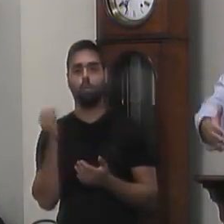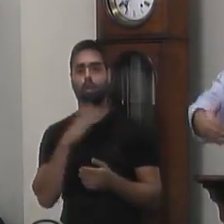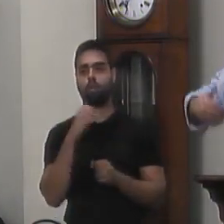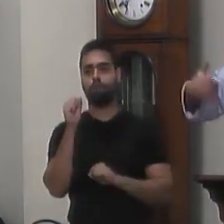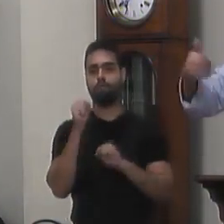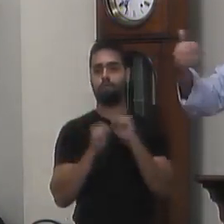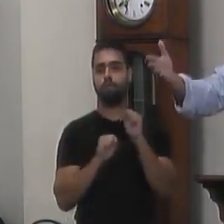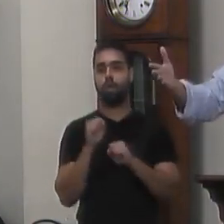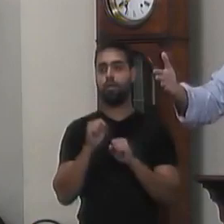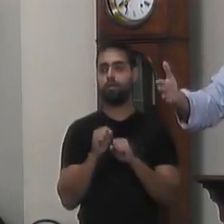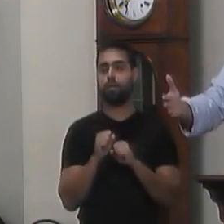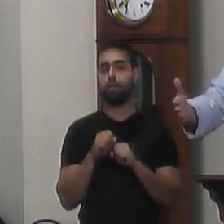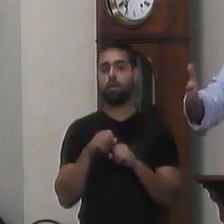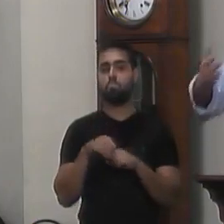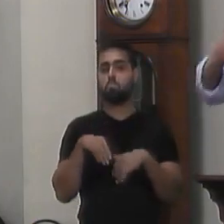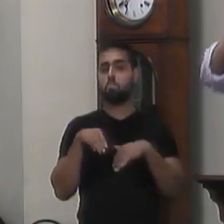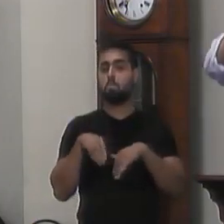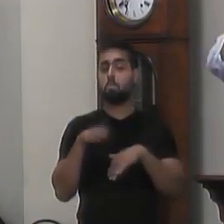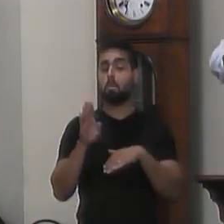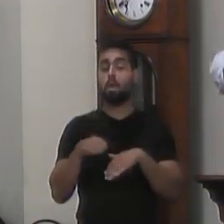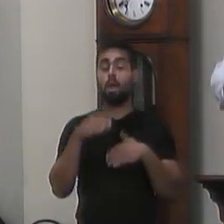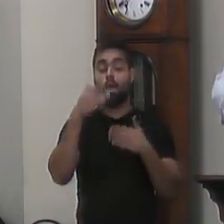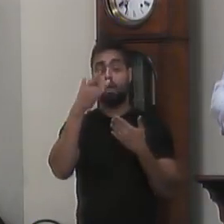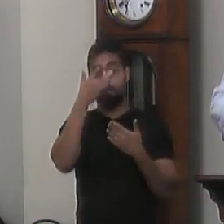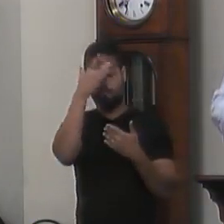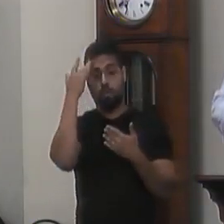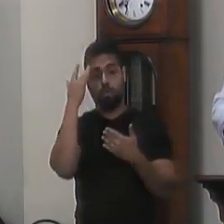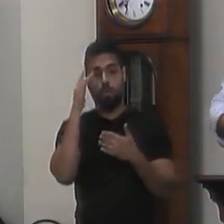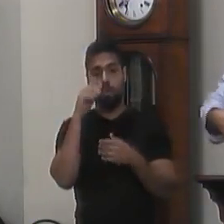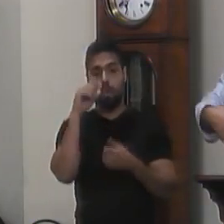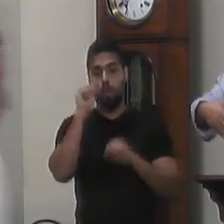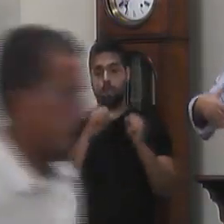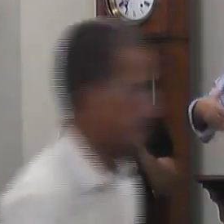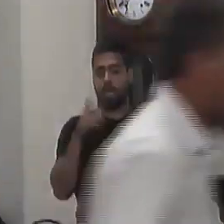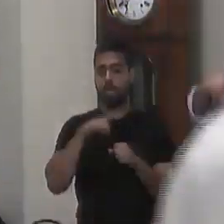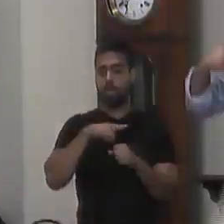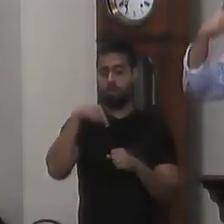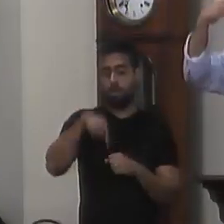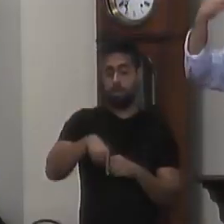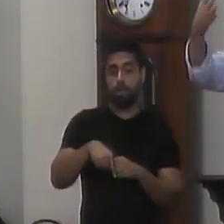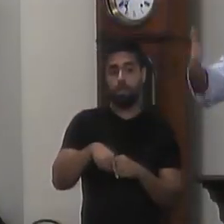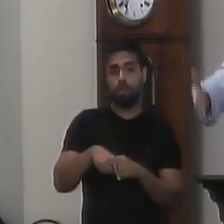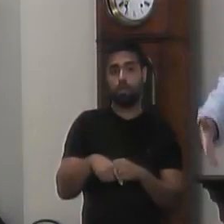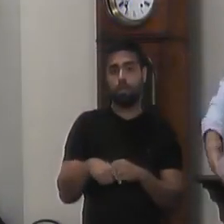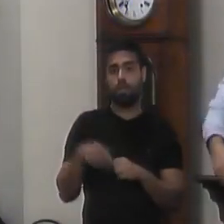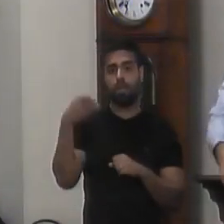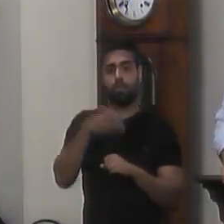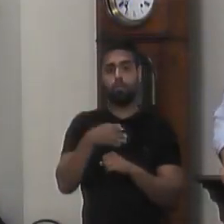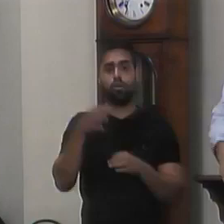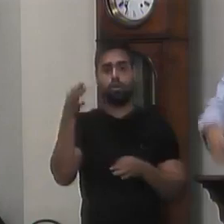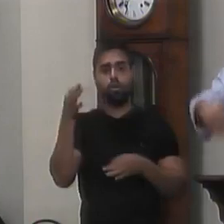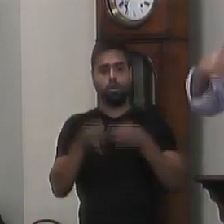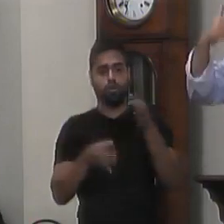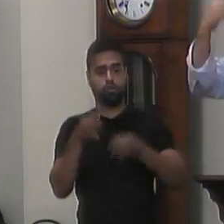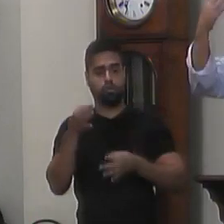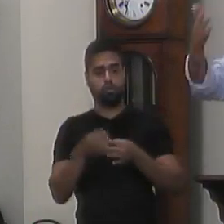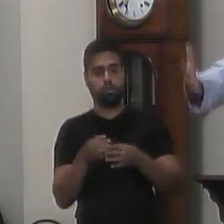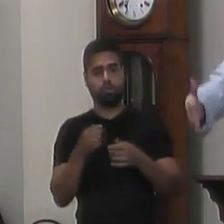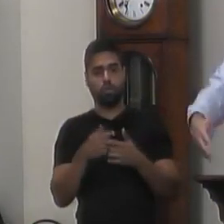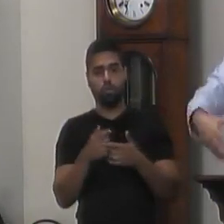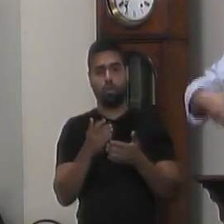empresa? Quem é? É uma empresa que já esteve aqui, entrou na justiça contra o município por quebra